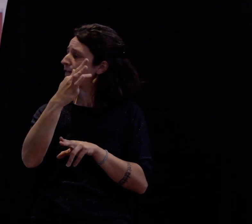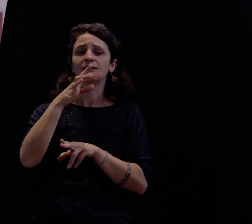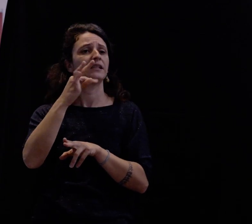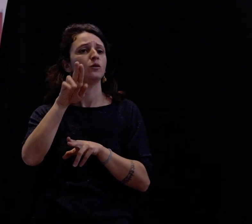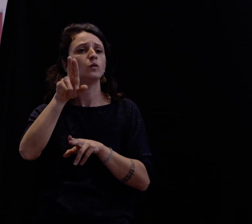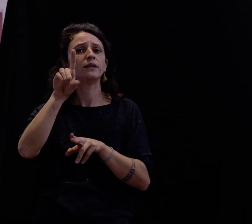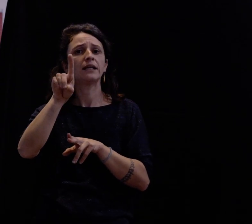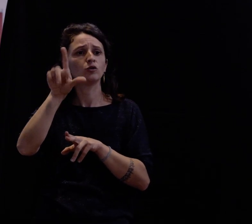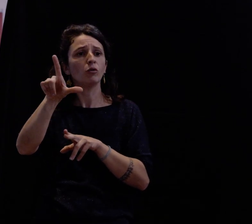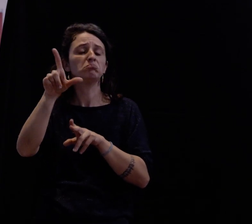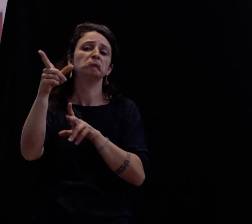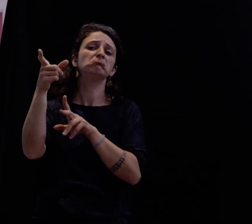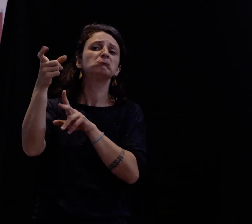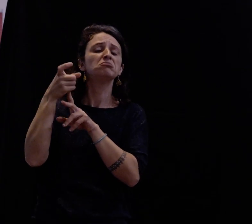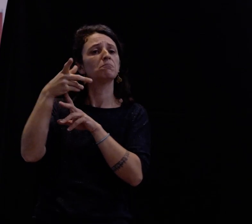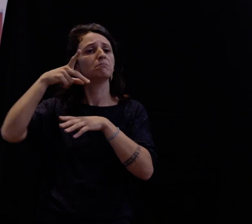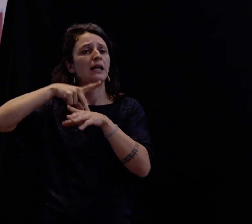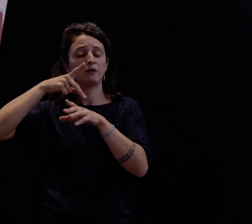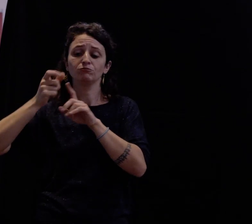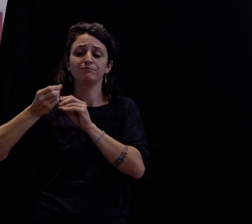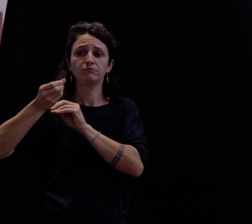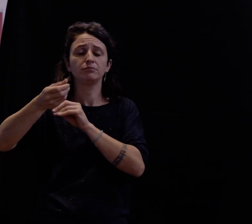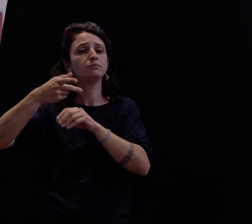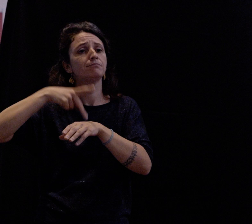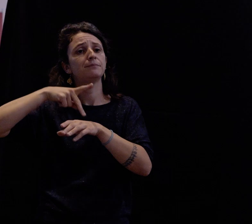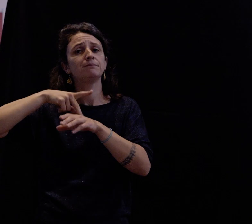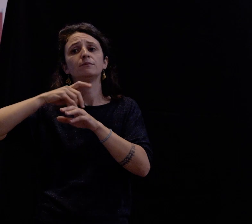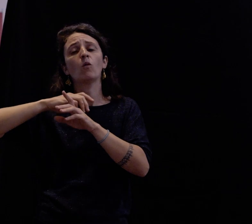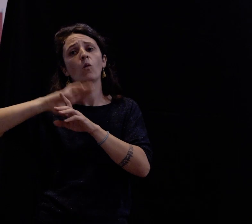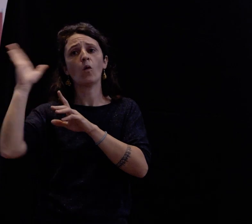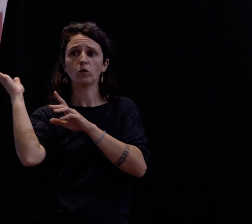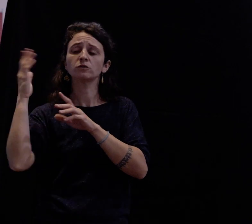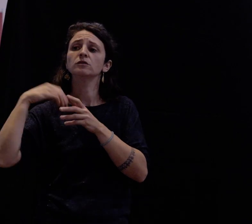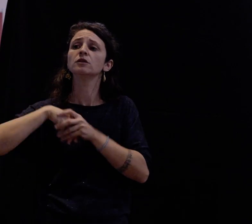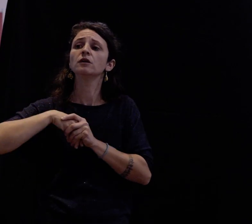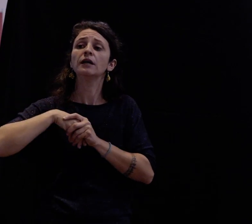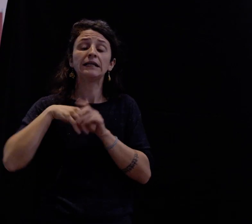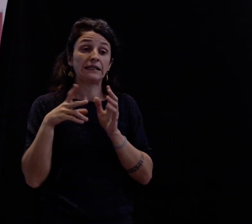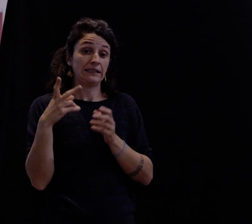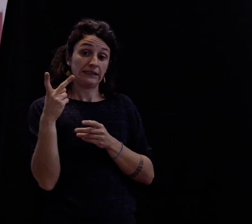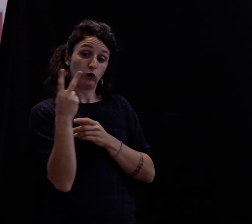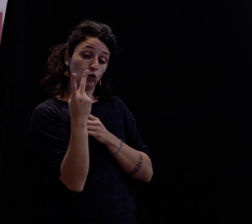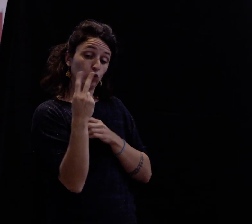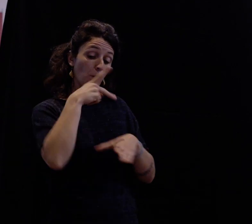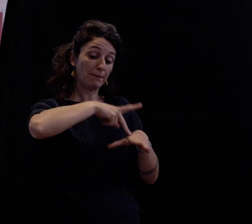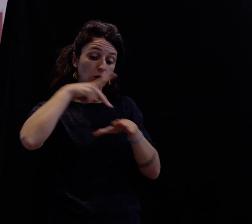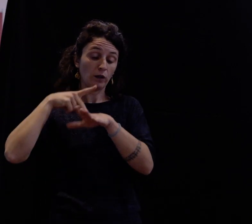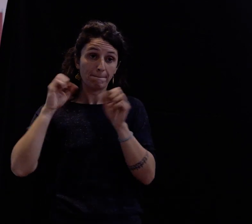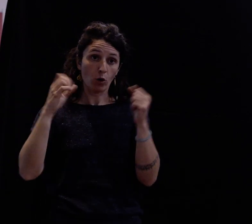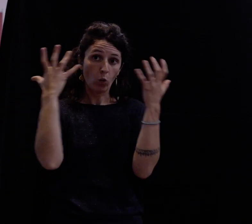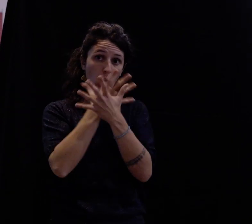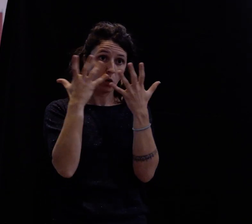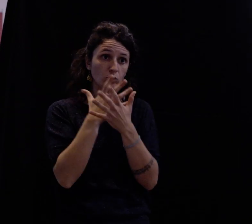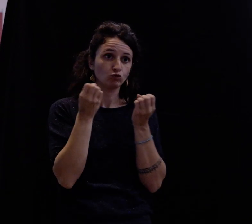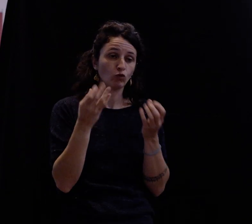un syndrome de Guillain-Almeida. Et en fait, il y a certaines situations où les deux pathologies peuvent être confondues, et parfois, il y a des patients